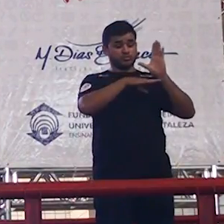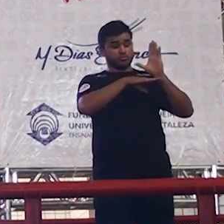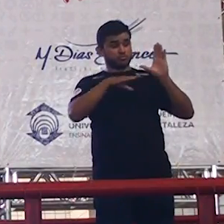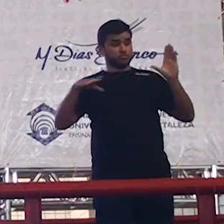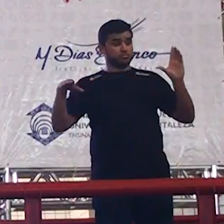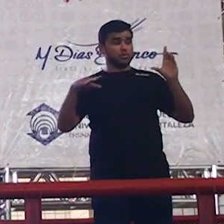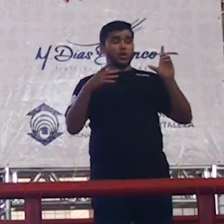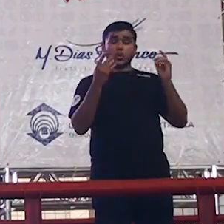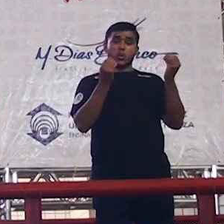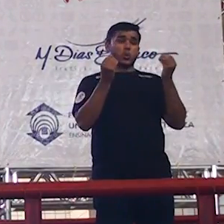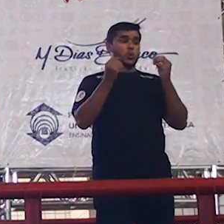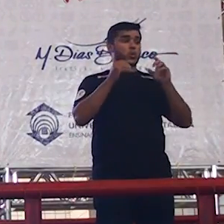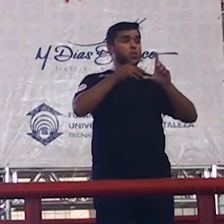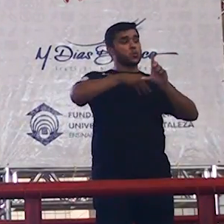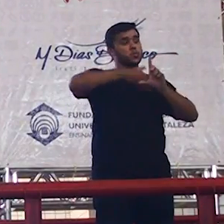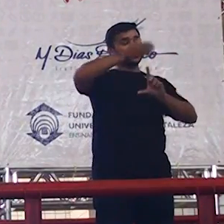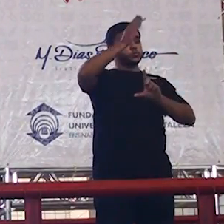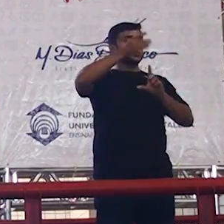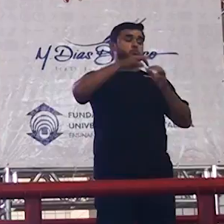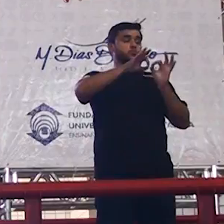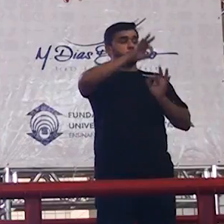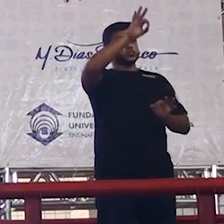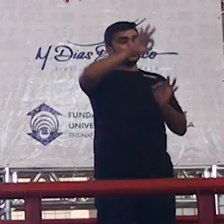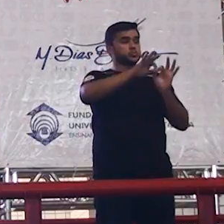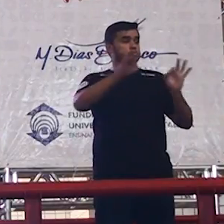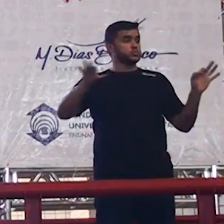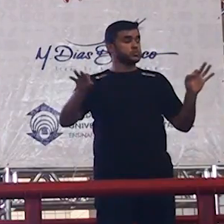base quanto na altura.